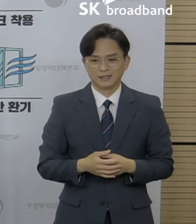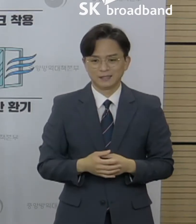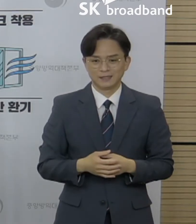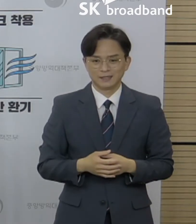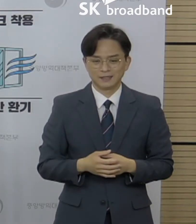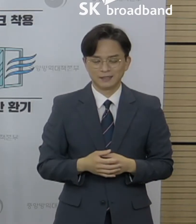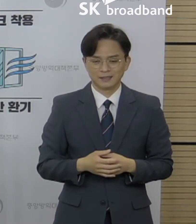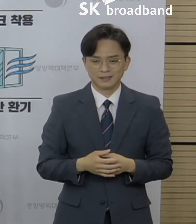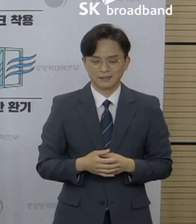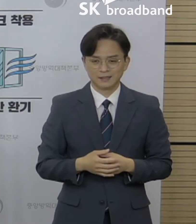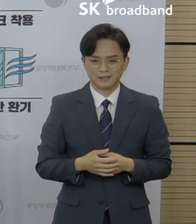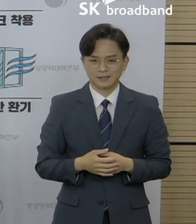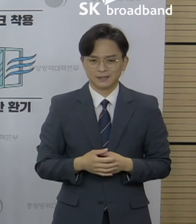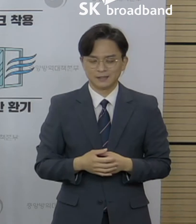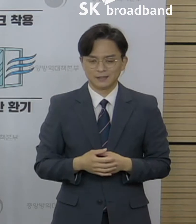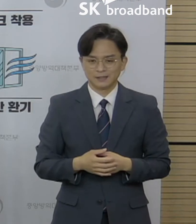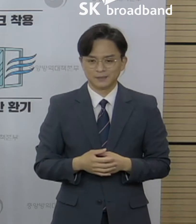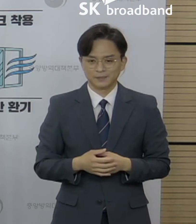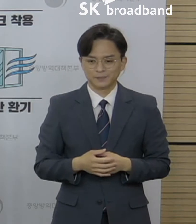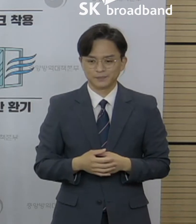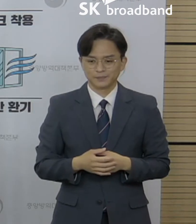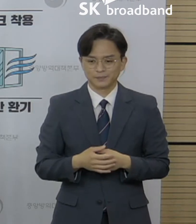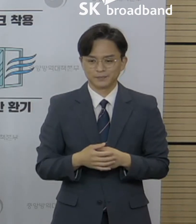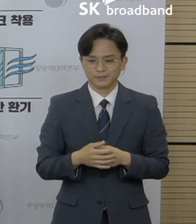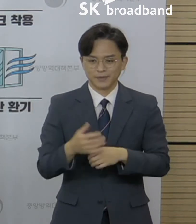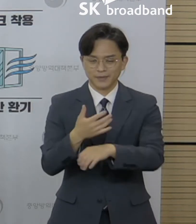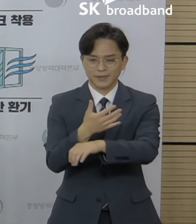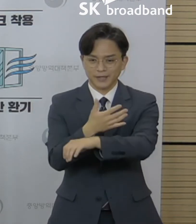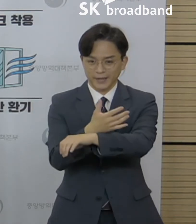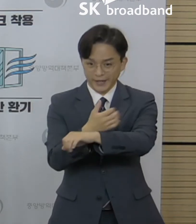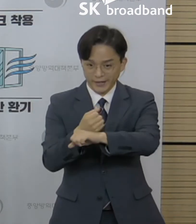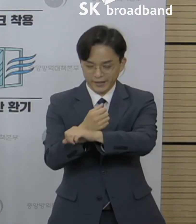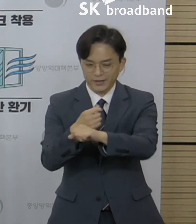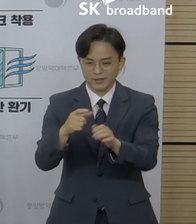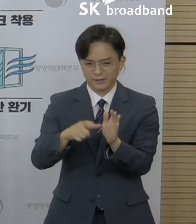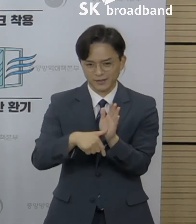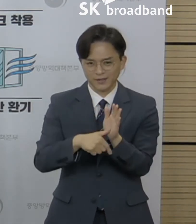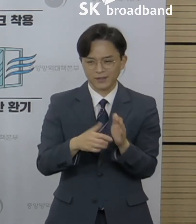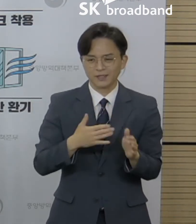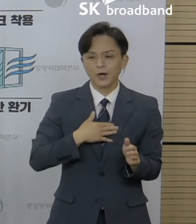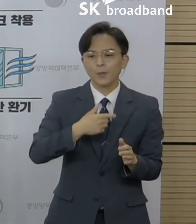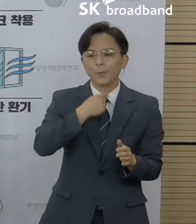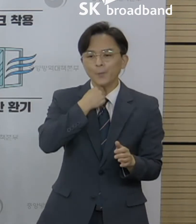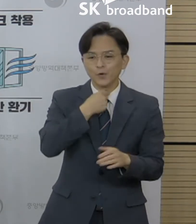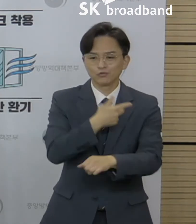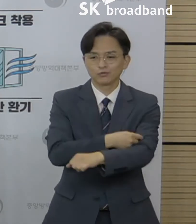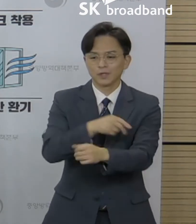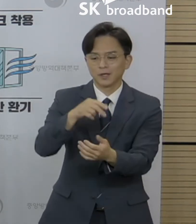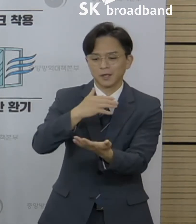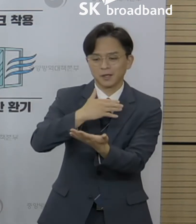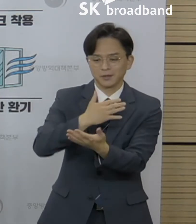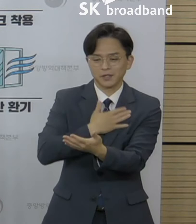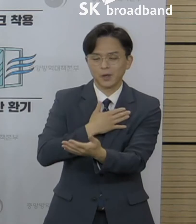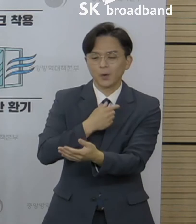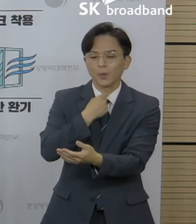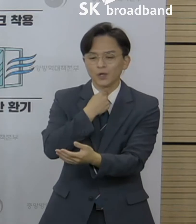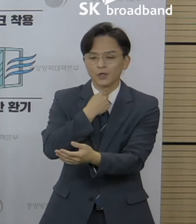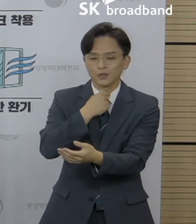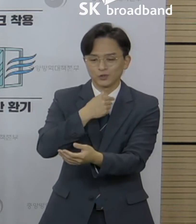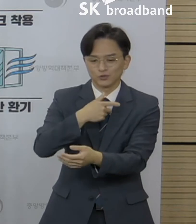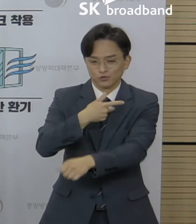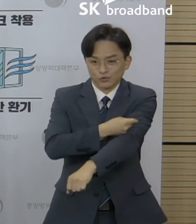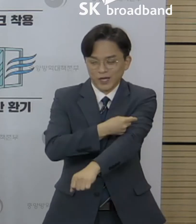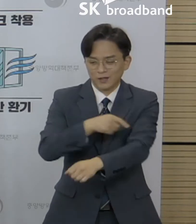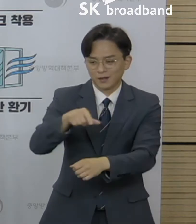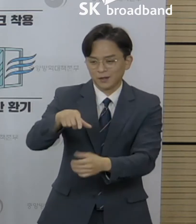최소화를 위한 것이기 때문에 어떤 이제 백신 선택권이라고까지 하기는 좀 어려운 상황입니다. 하지만 이제 지난 그